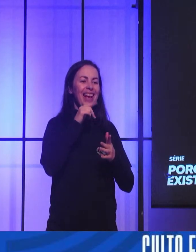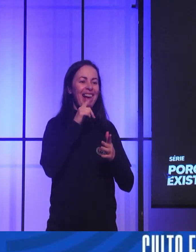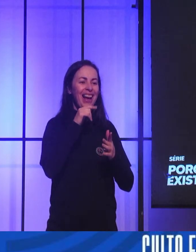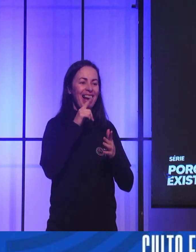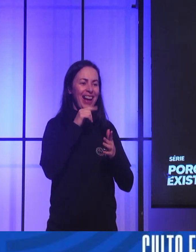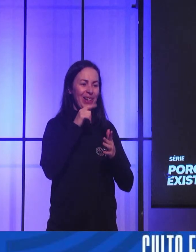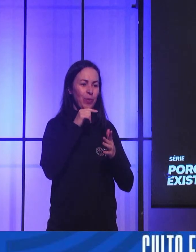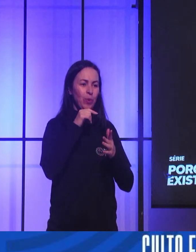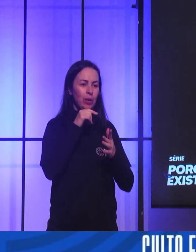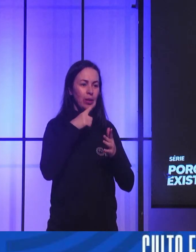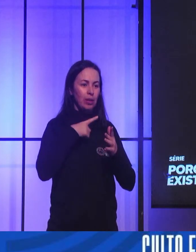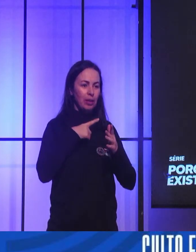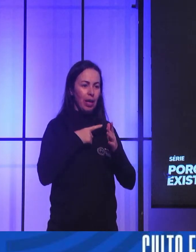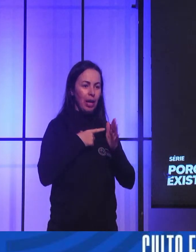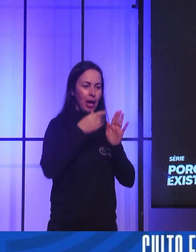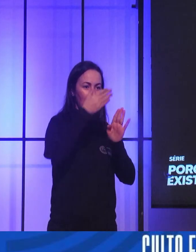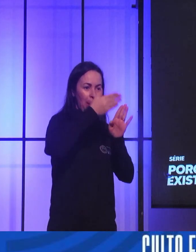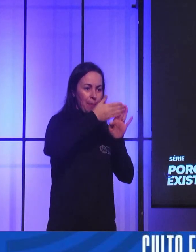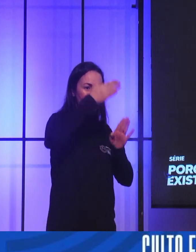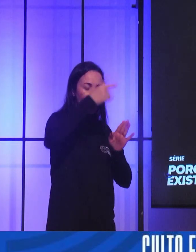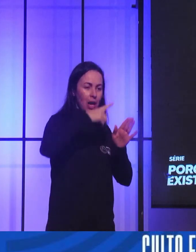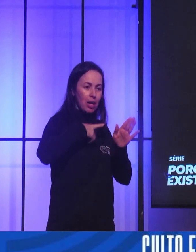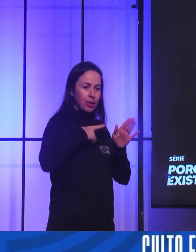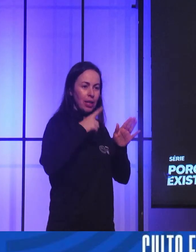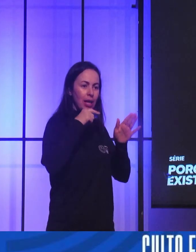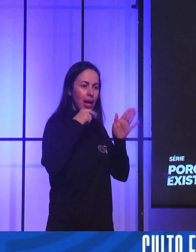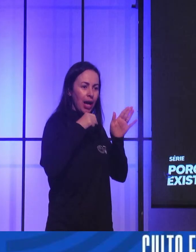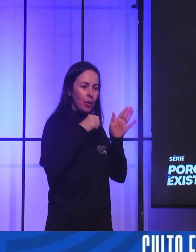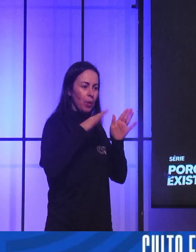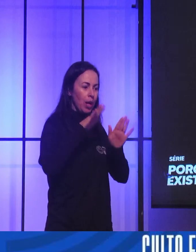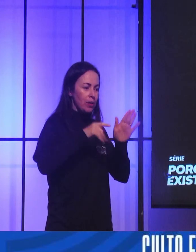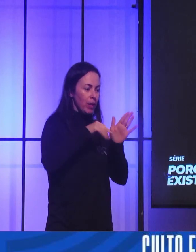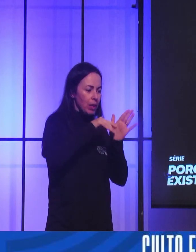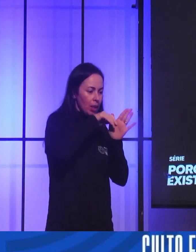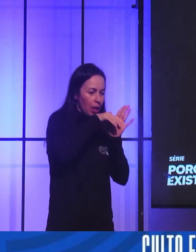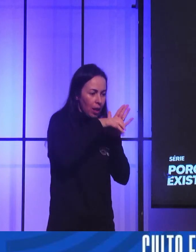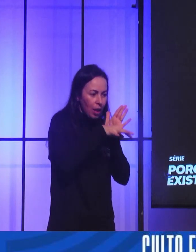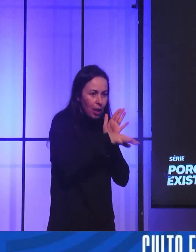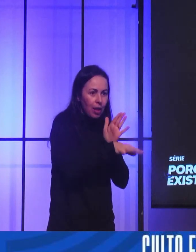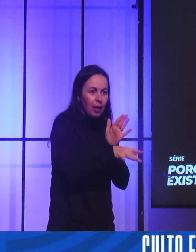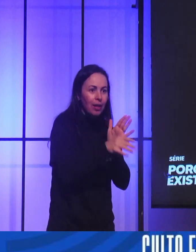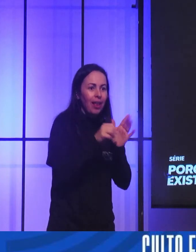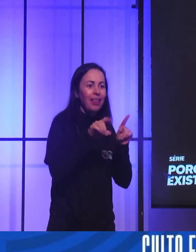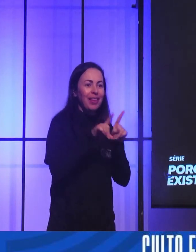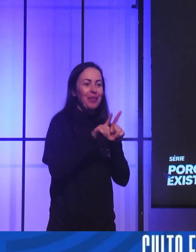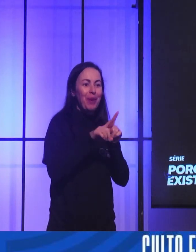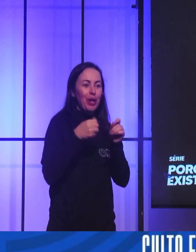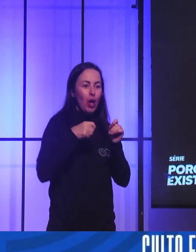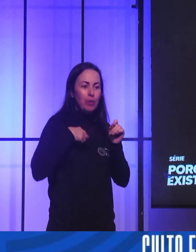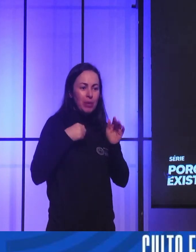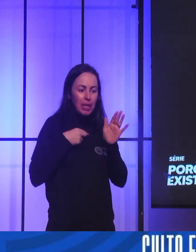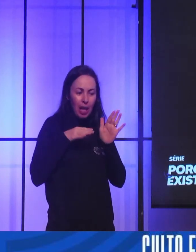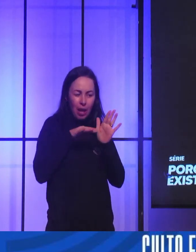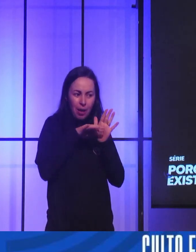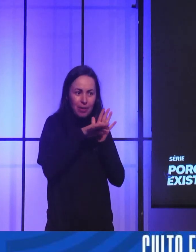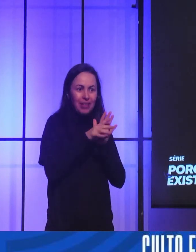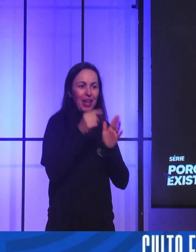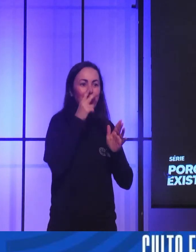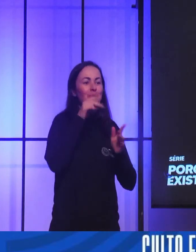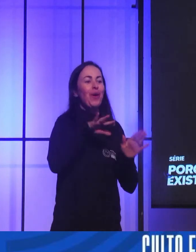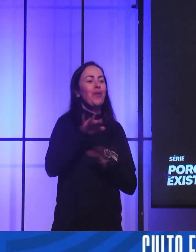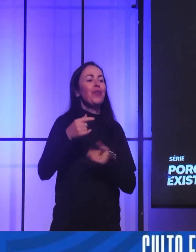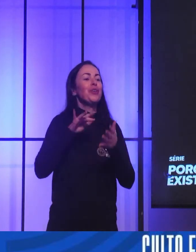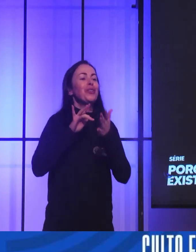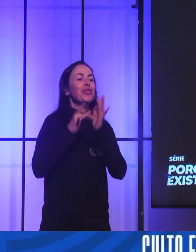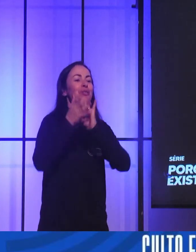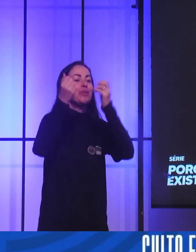para ser luz do mundo. Você não percebe o sal na comida? Eu já pesquei inúmeros peixes, eu gosto de pescar